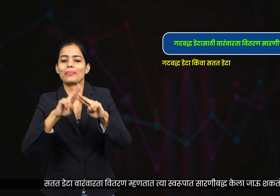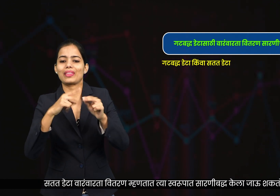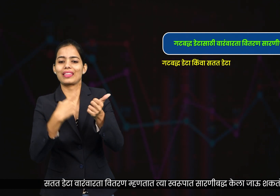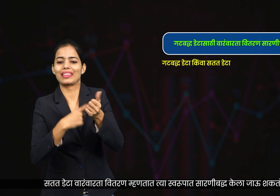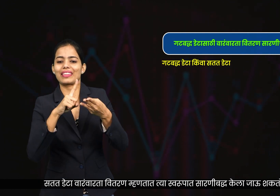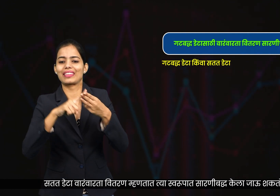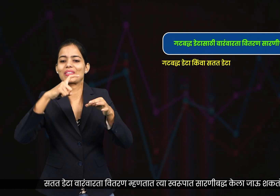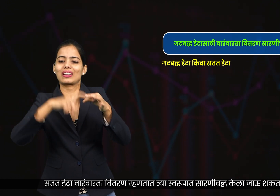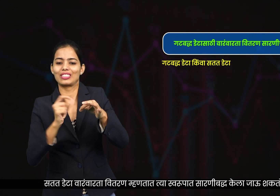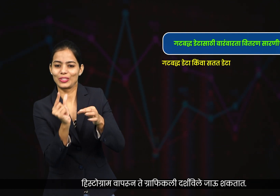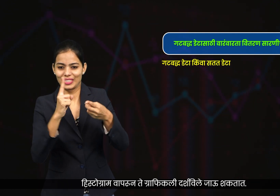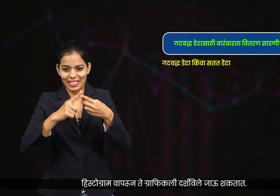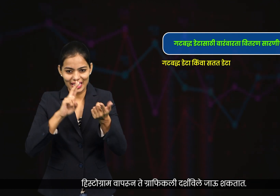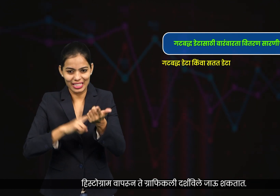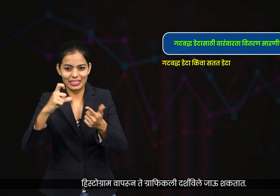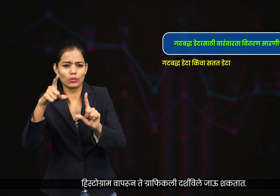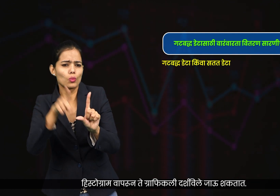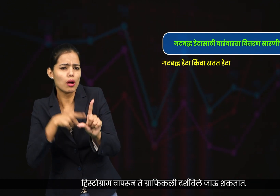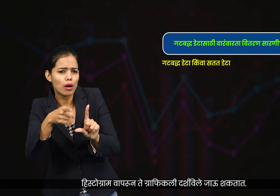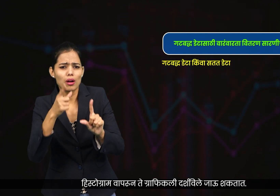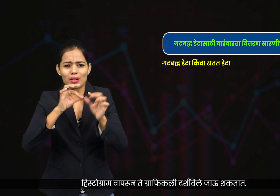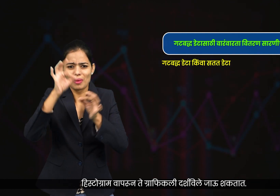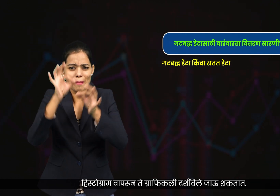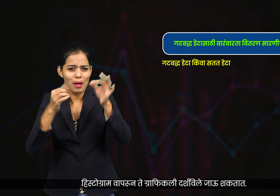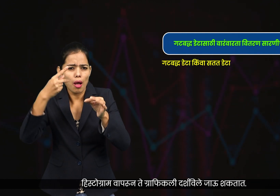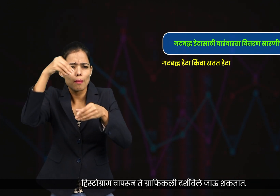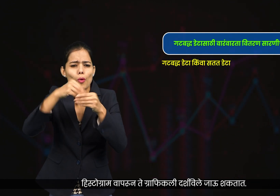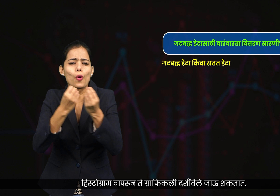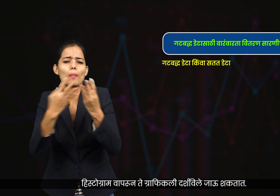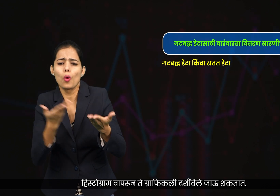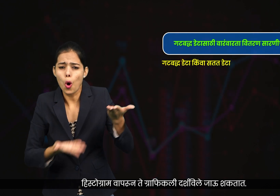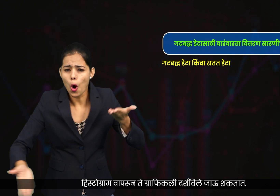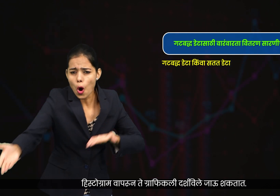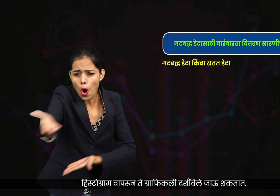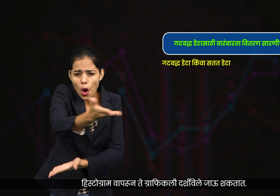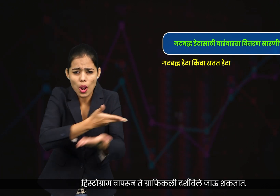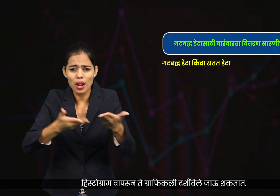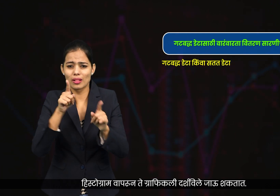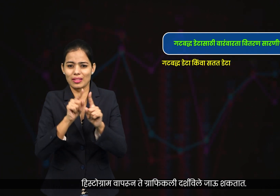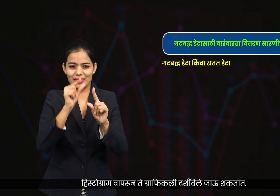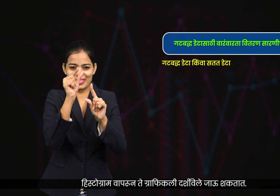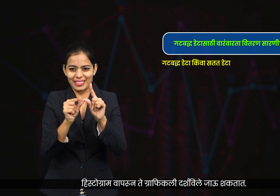शकतो. हिस्टोग्राम वापरून ते ग्राफिकली दर्शवले जाऊ शकते.